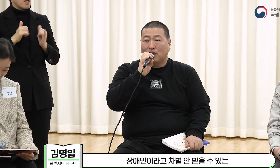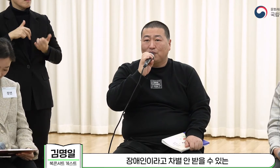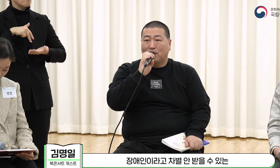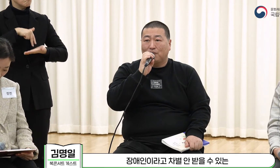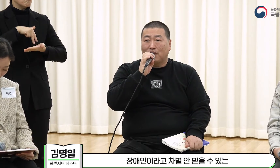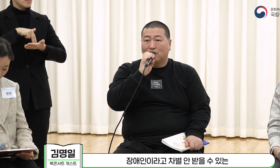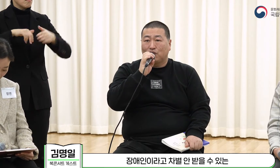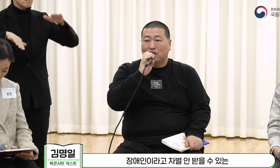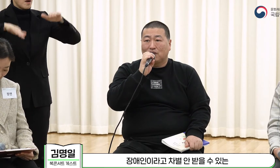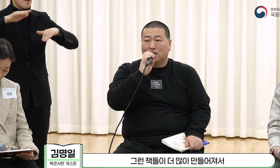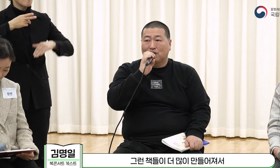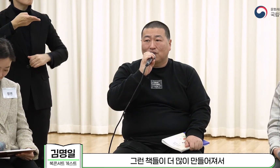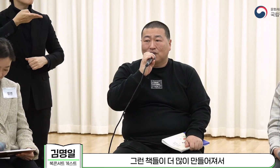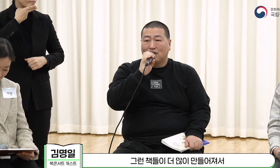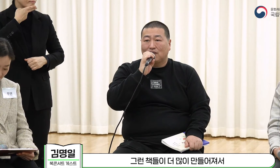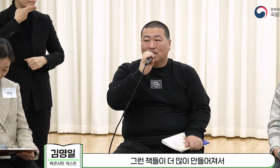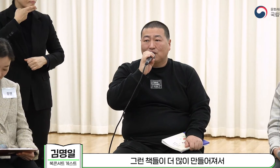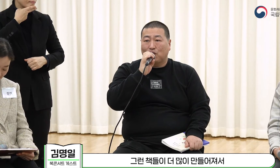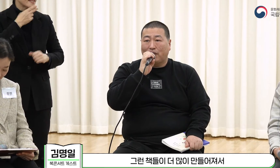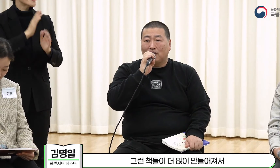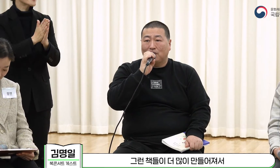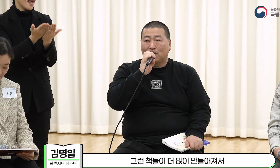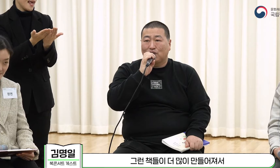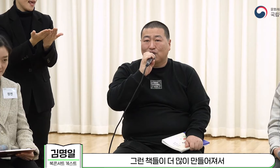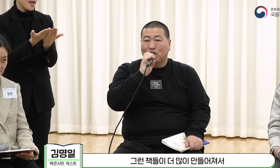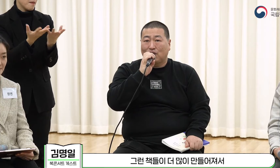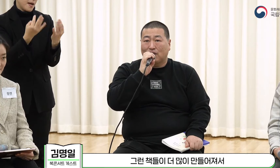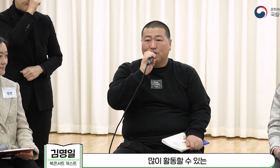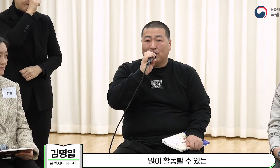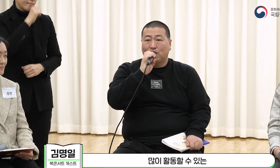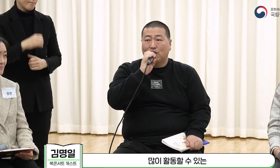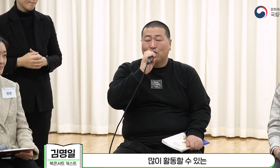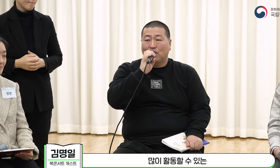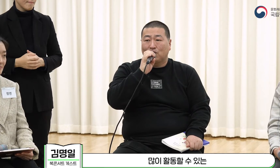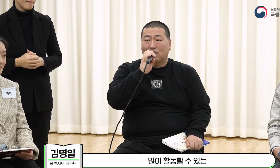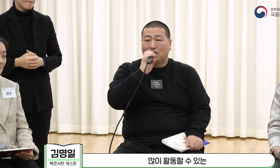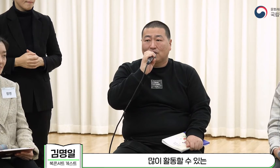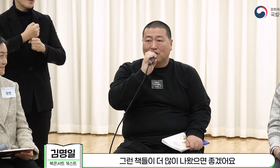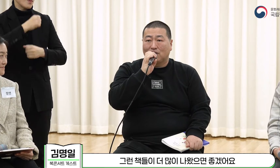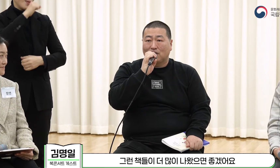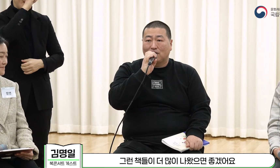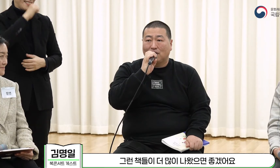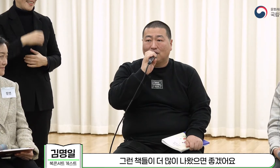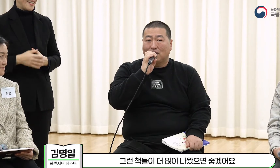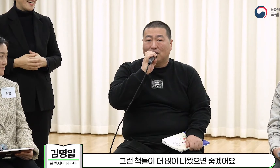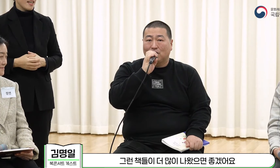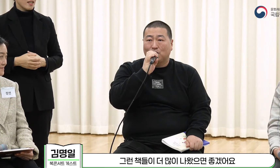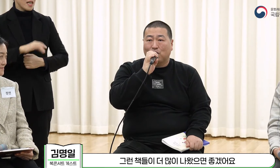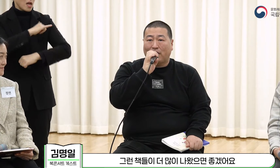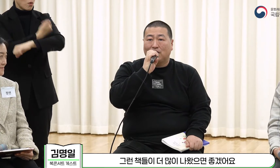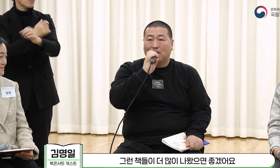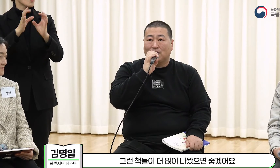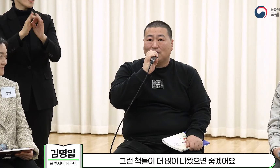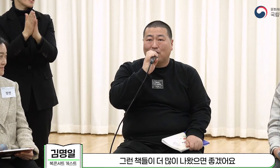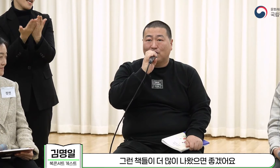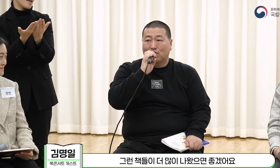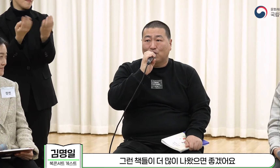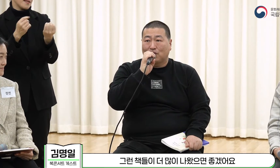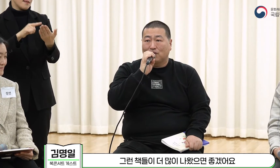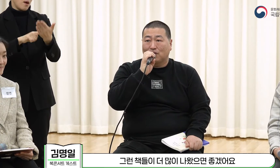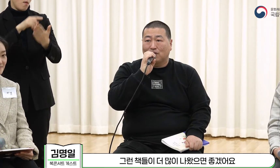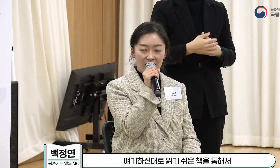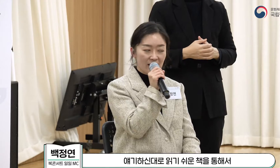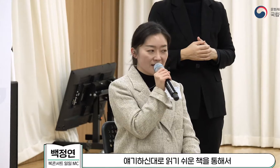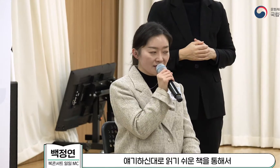장애인이라고 차별 안 받을 수 있는 그런 책들이 더 많이 만들어져서 많이 활동할 수 있는 그런 책들이 더 많이